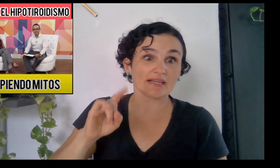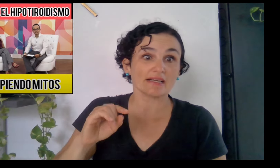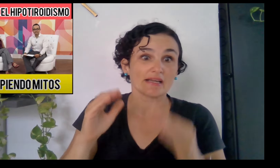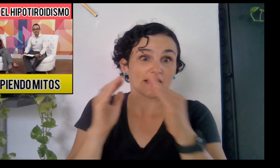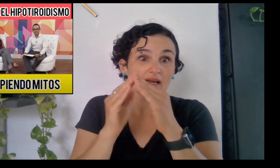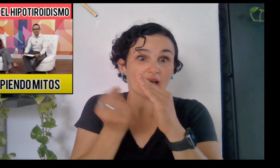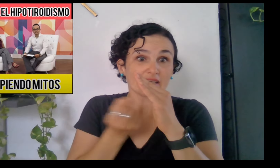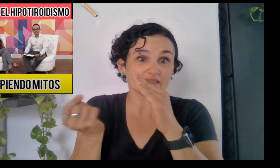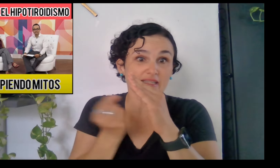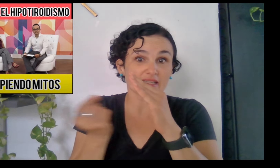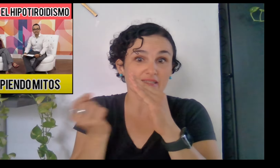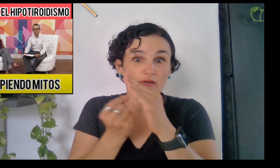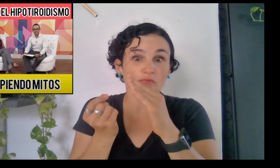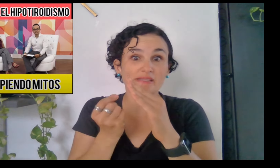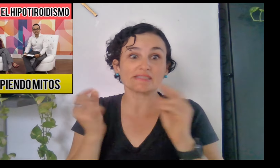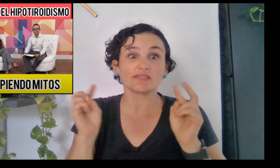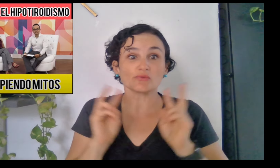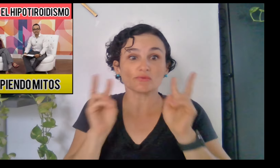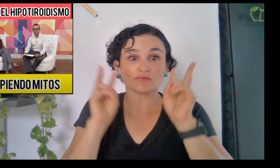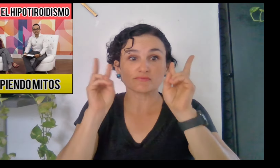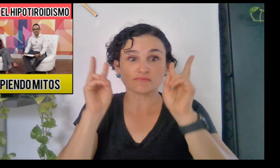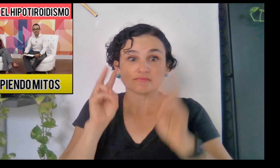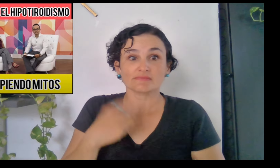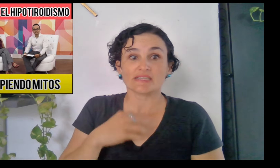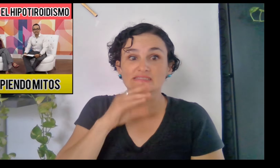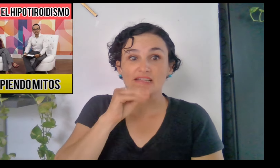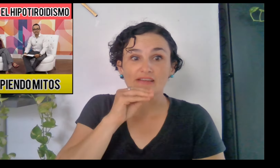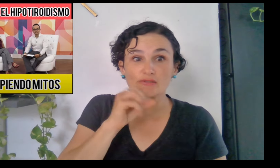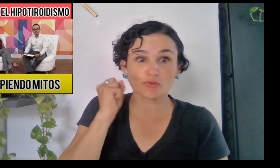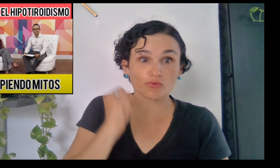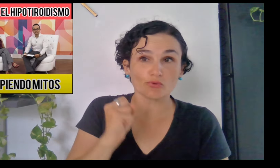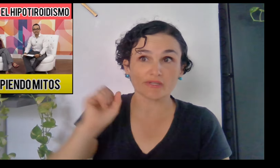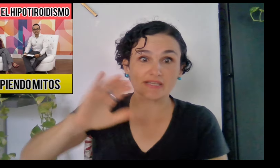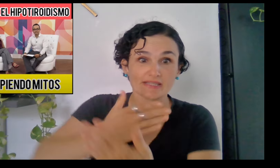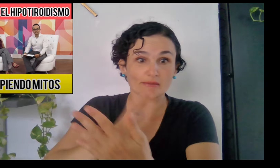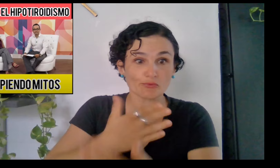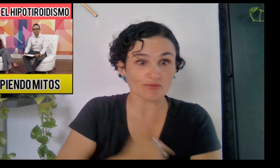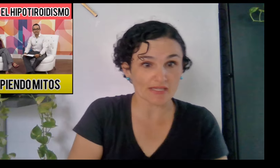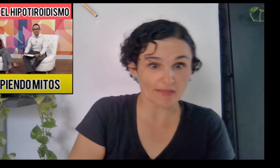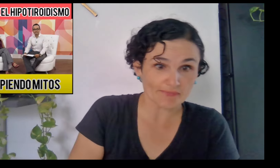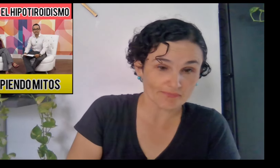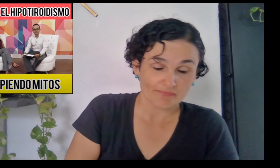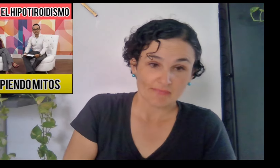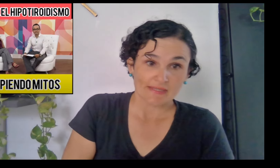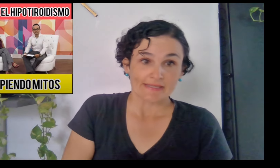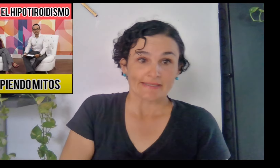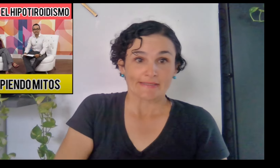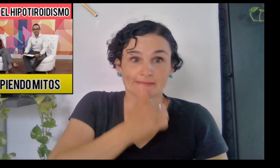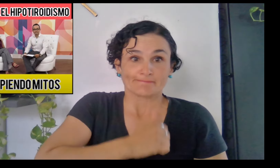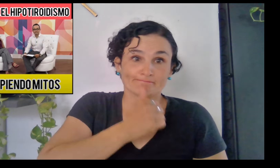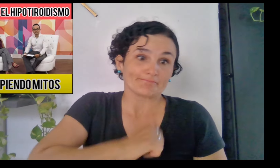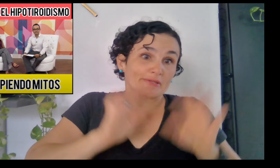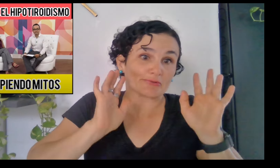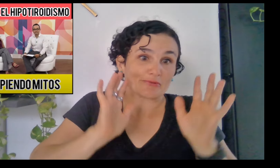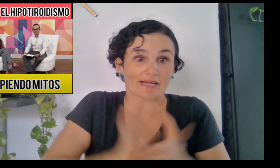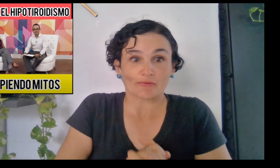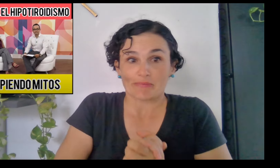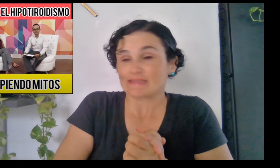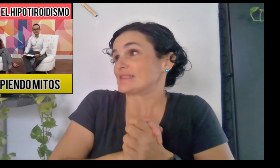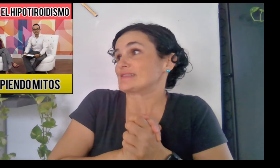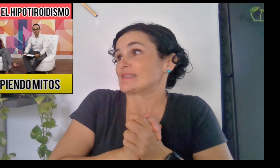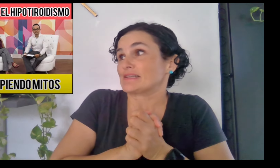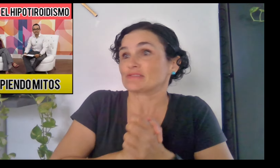escuchar aquí cerquita un vecino que está hablando duro y que tiene música, pero toca